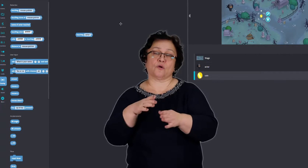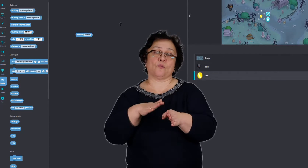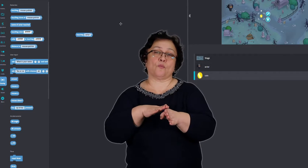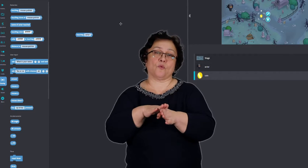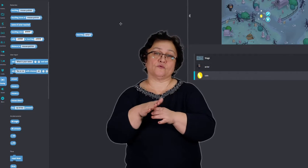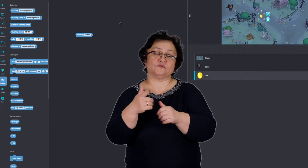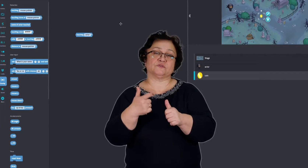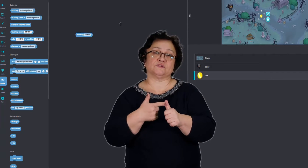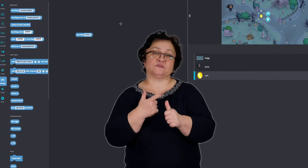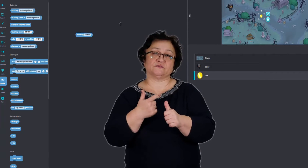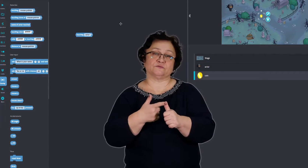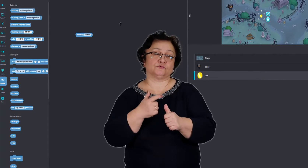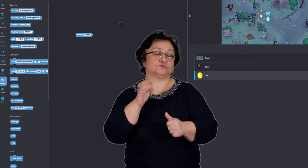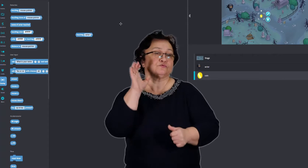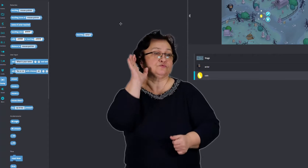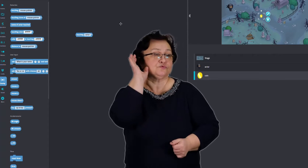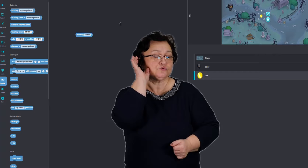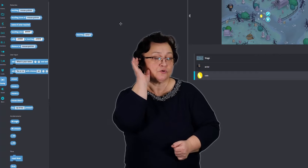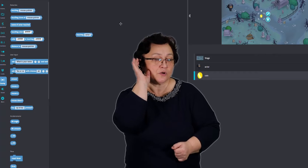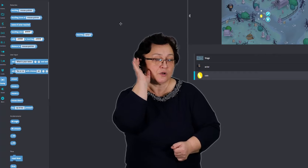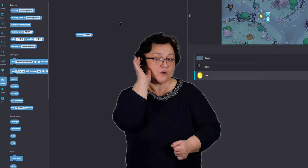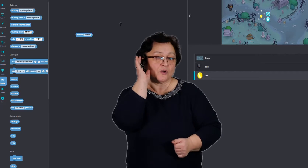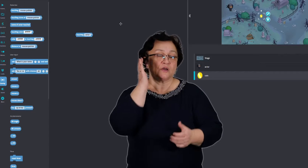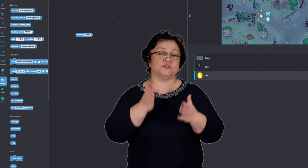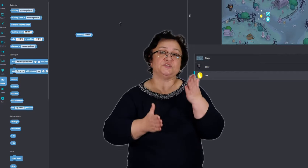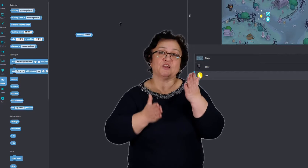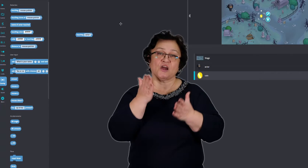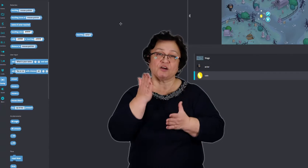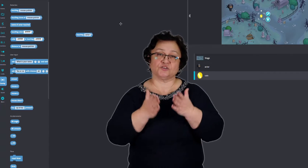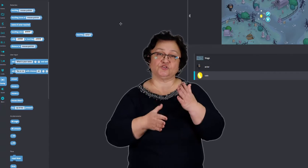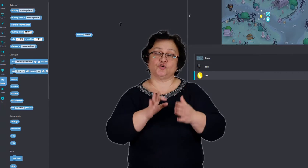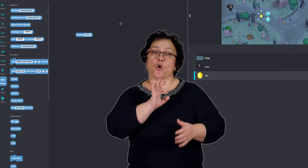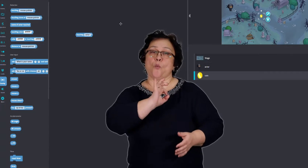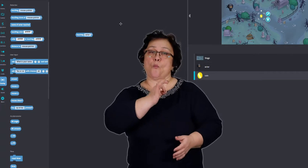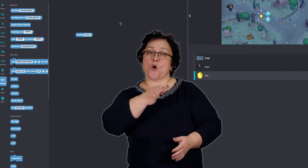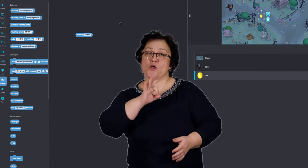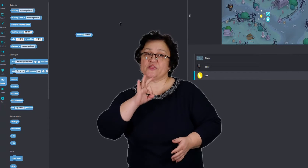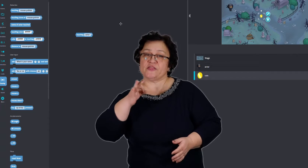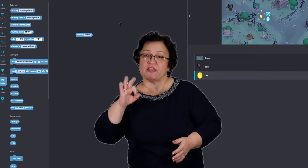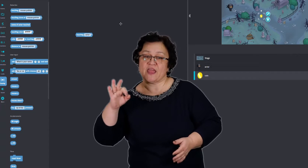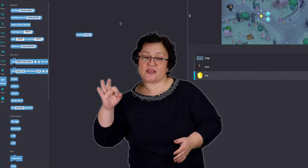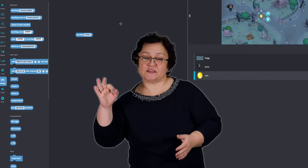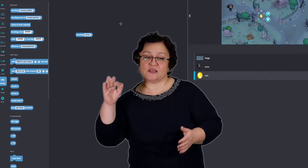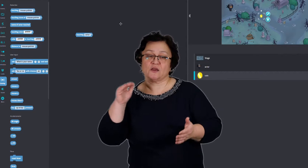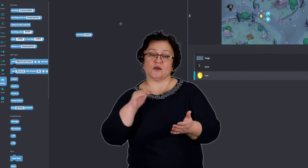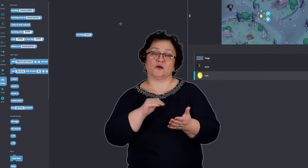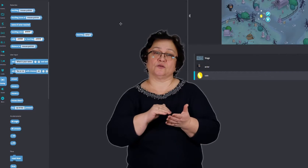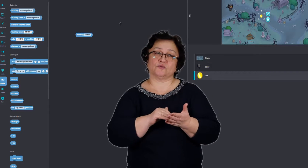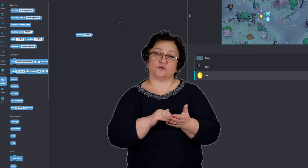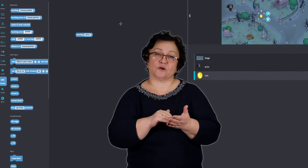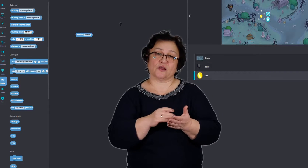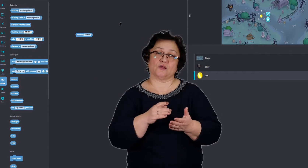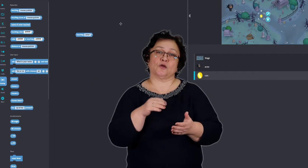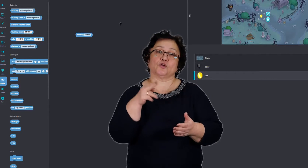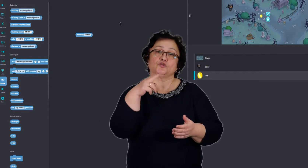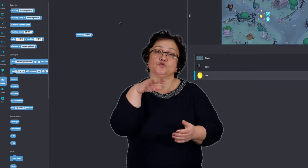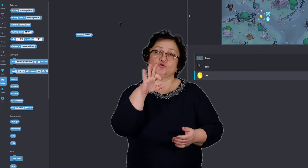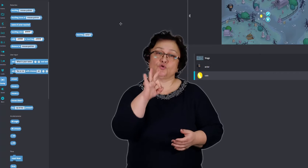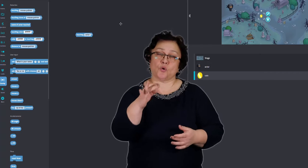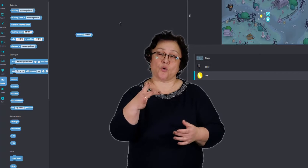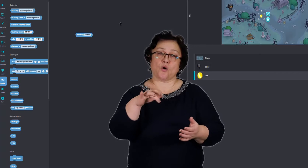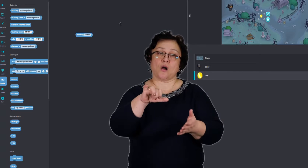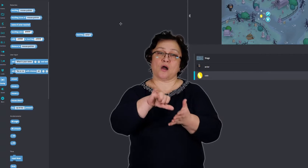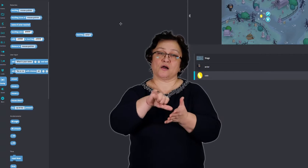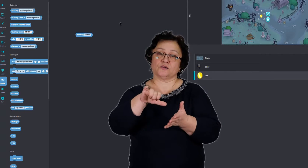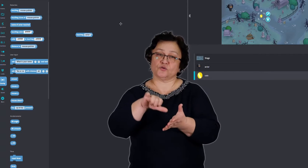От прослухайся. Якщо монетка торкається до актора, вона